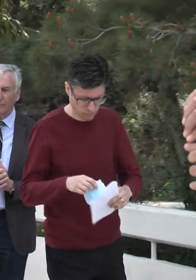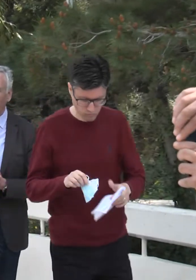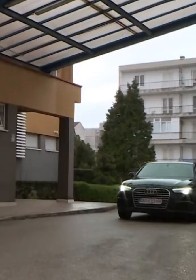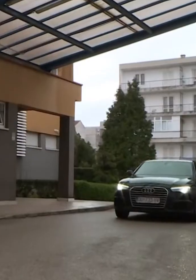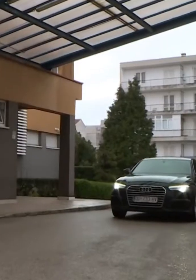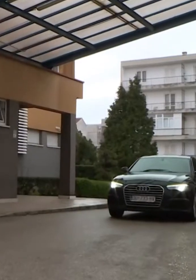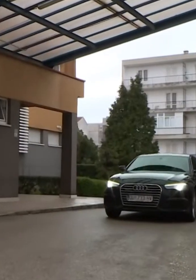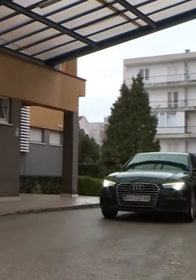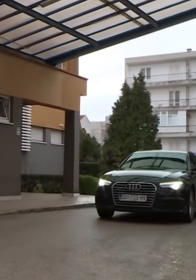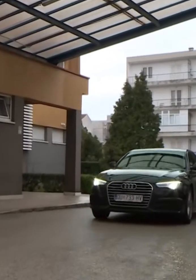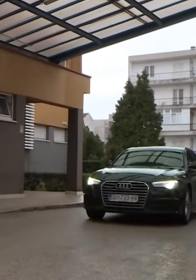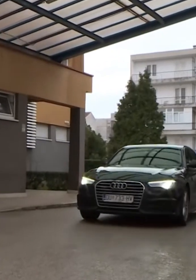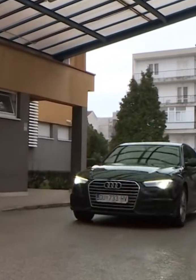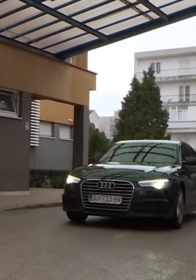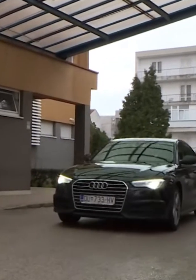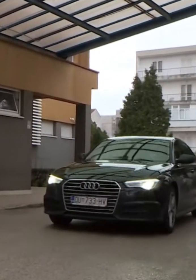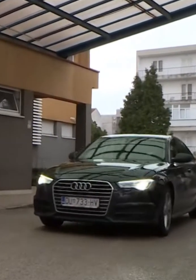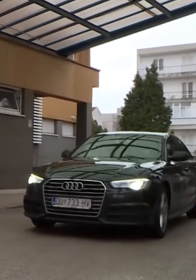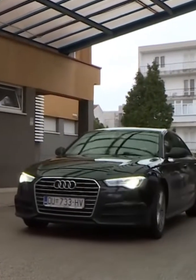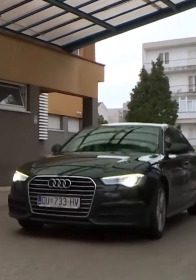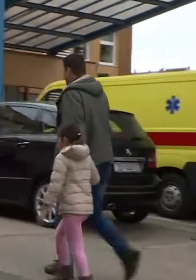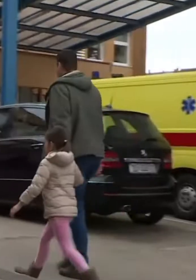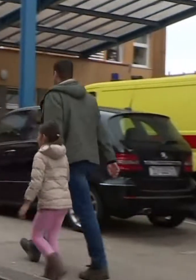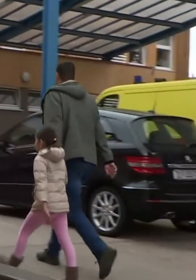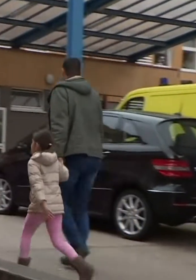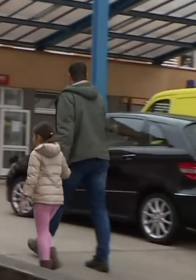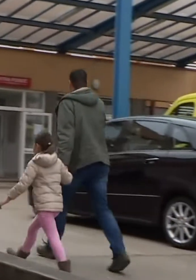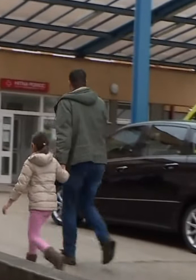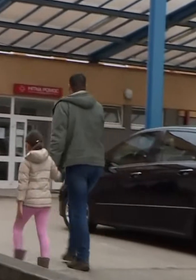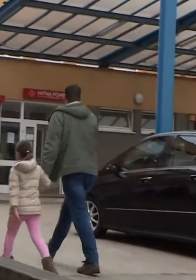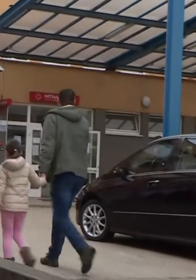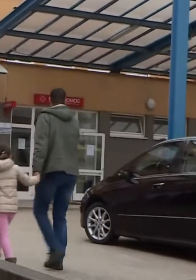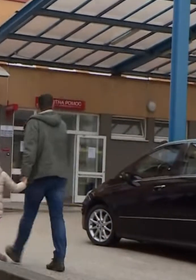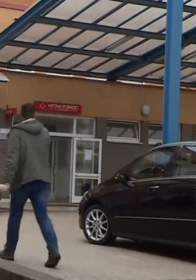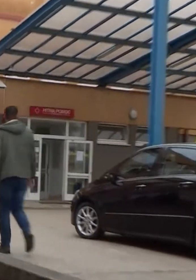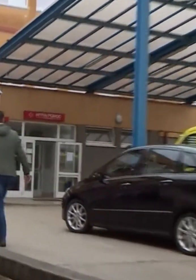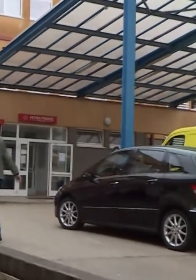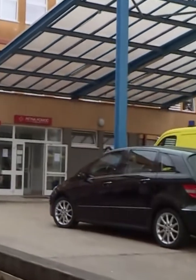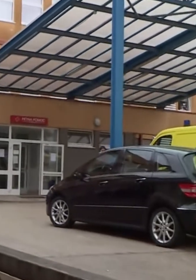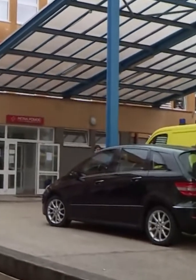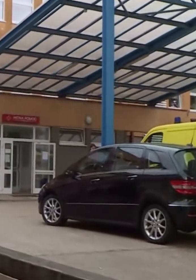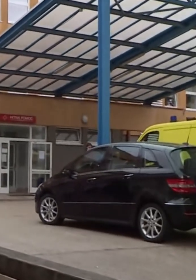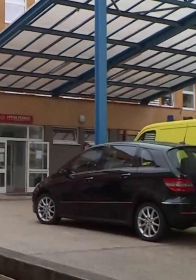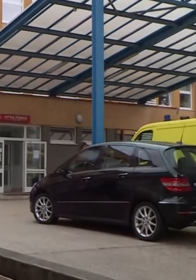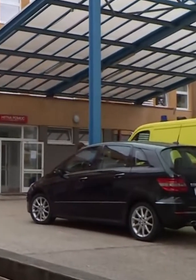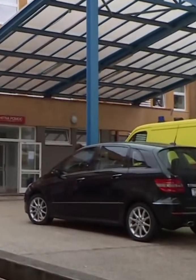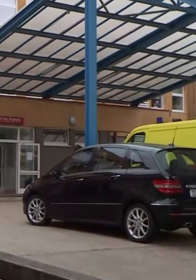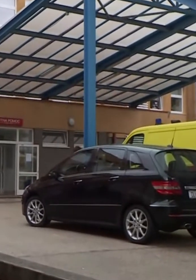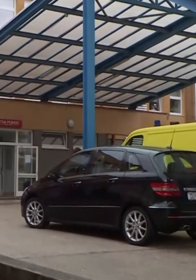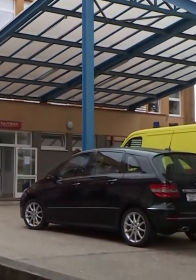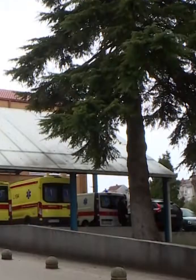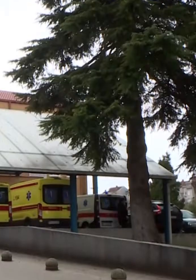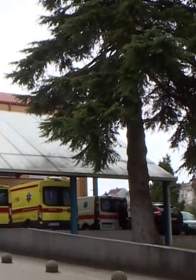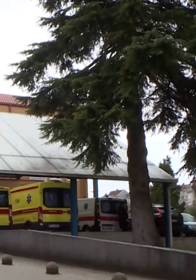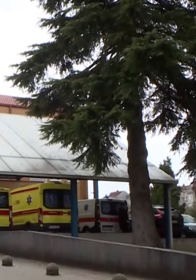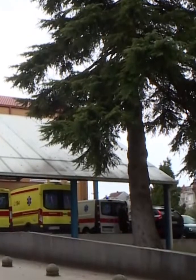Lakić istaknuo je da su dvije pozitivne djelatnice iz Metkovića bile testirane prije ulaska u smjenu i zadnji put su radile 3. odnosno 5.